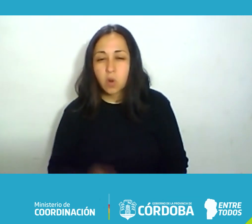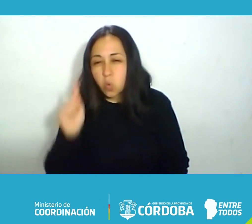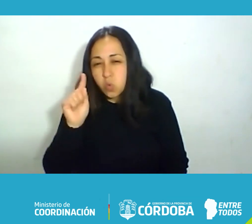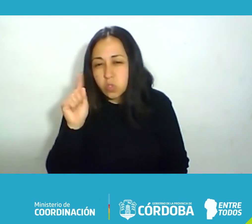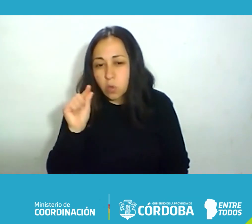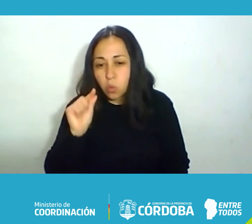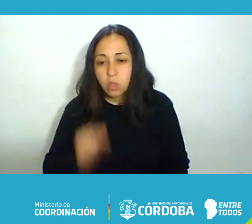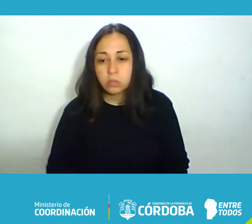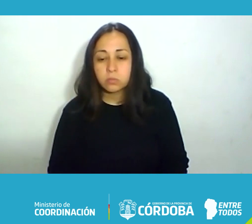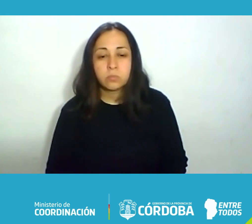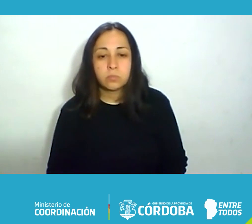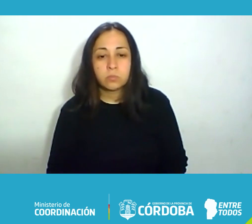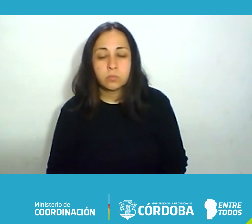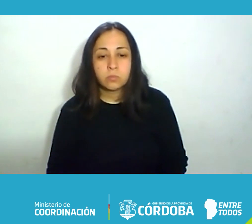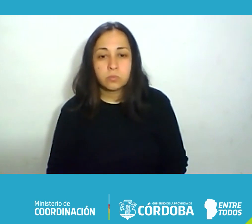Un segundito.